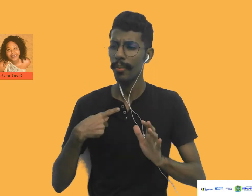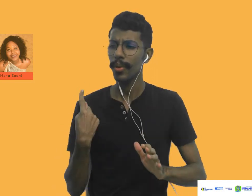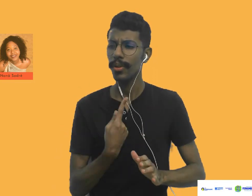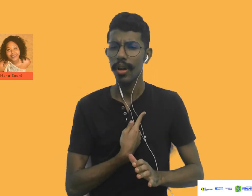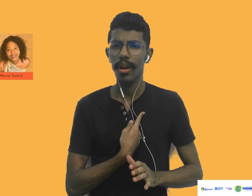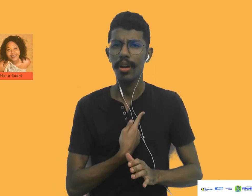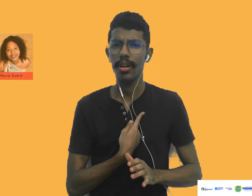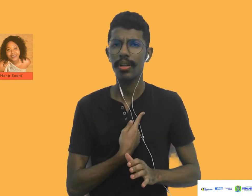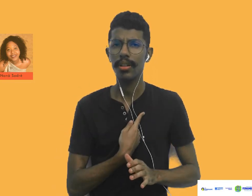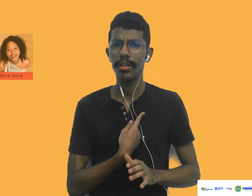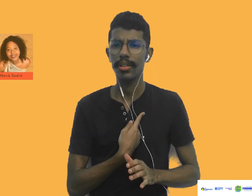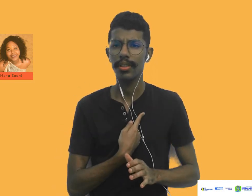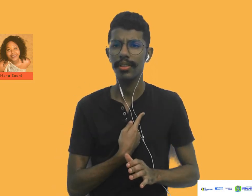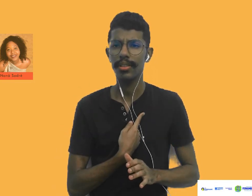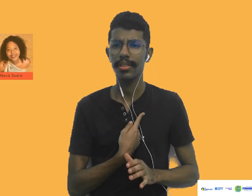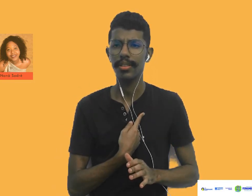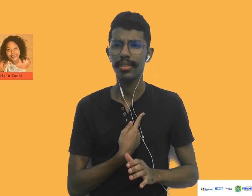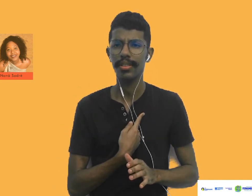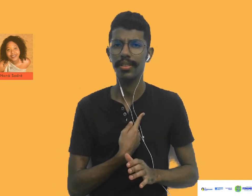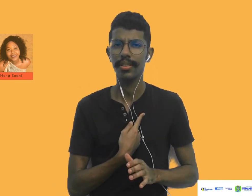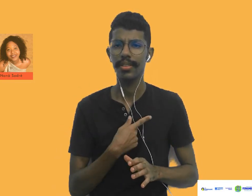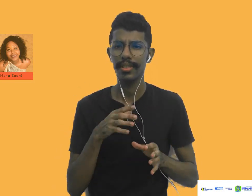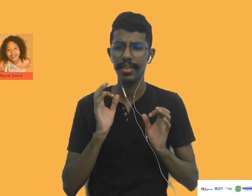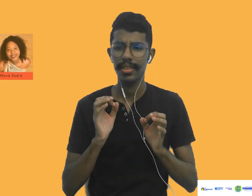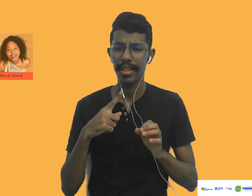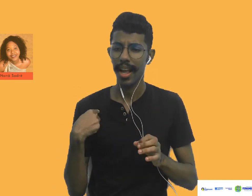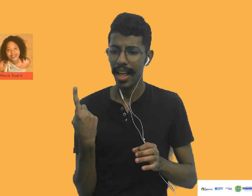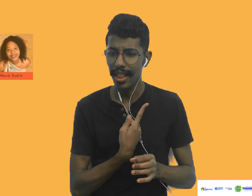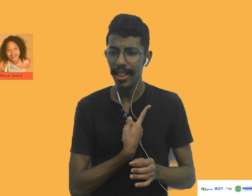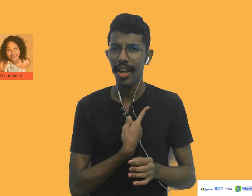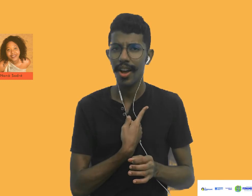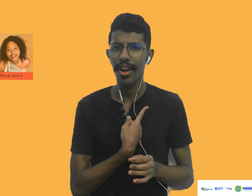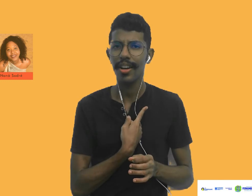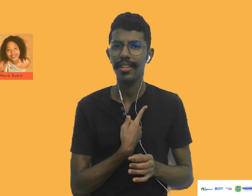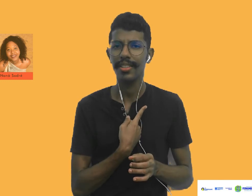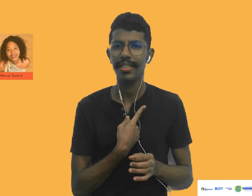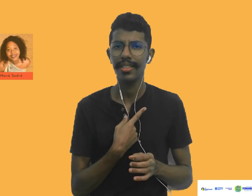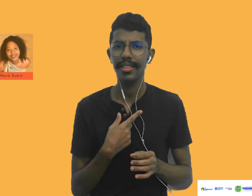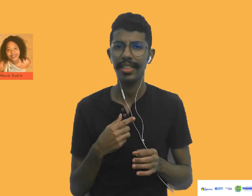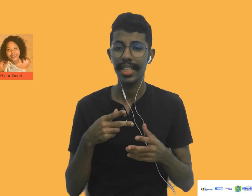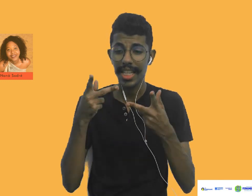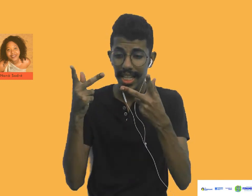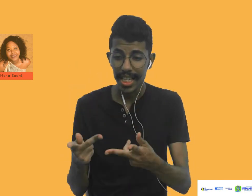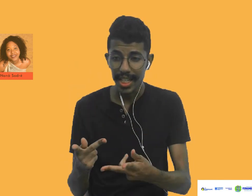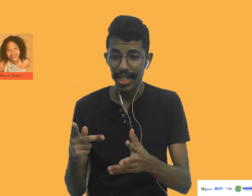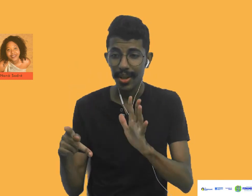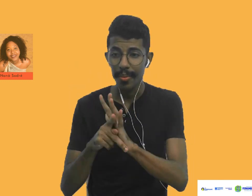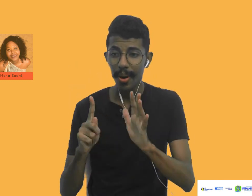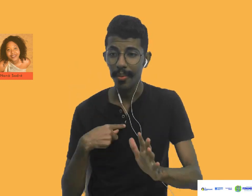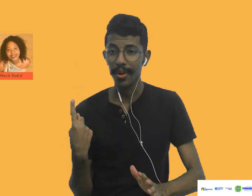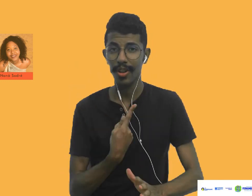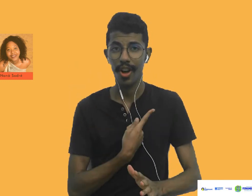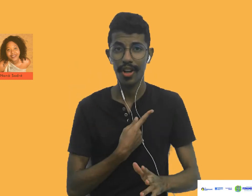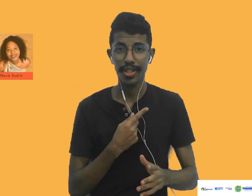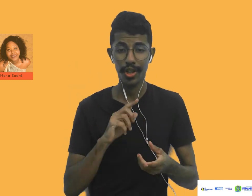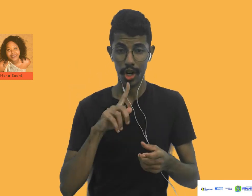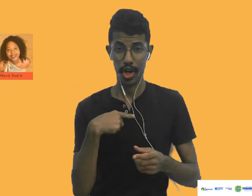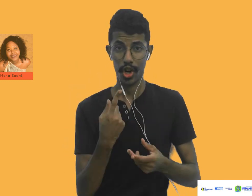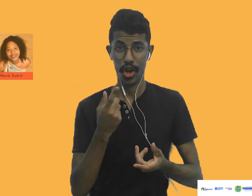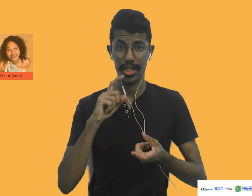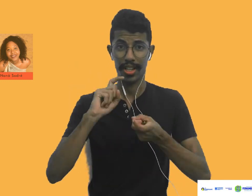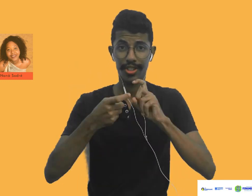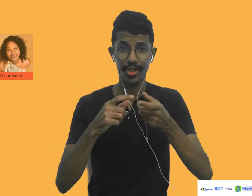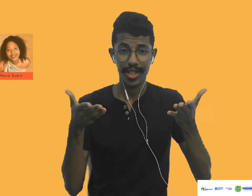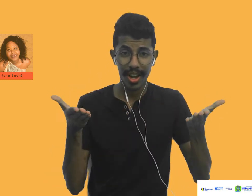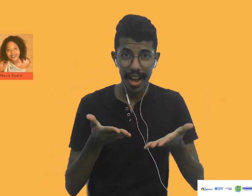nossa, é a gente, ó, é a gente. é a gente, entendeu? Isso é a gente. Isso que a gente